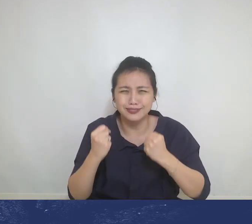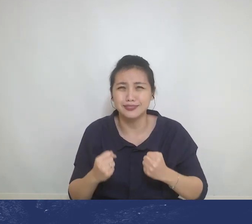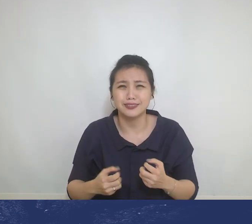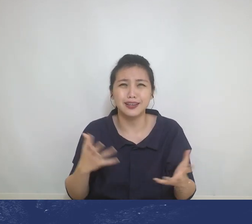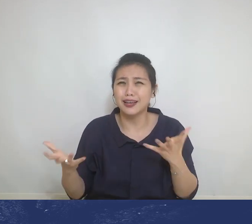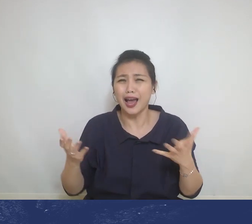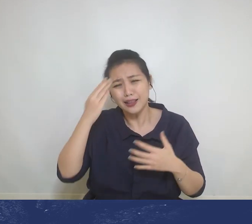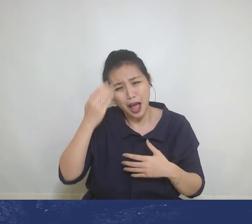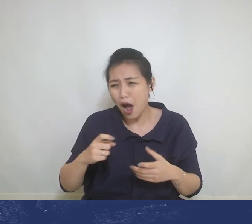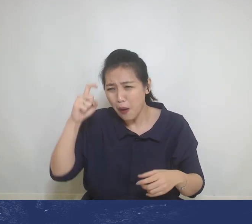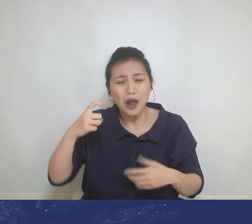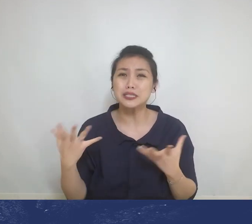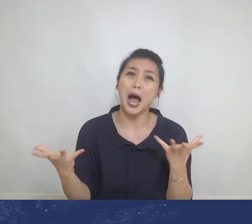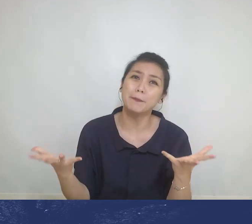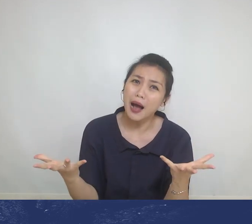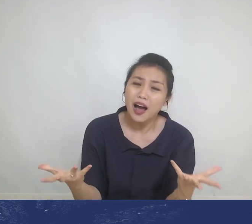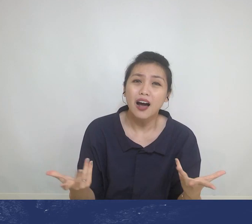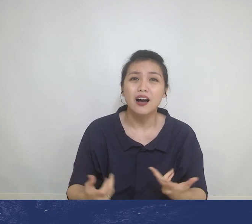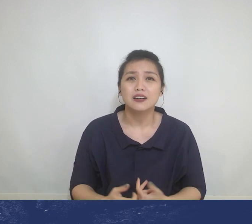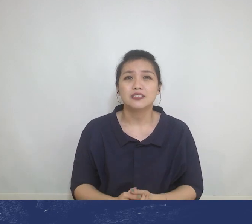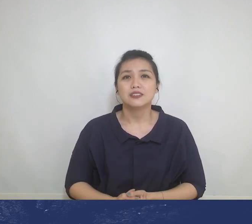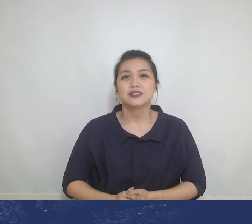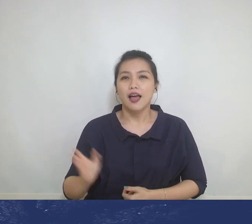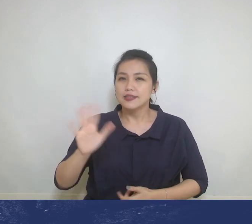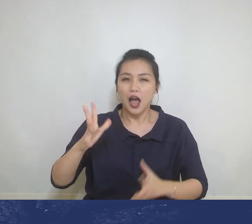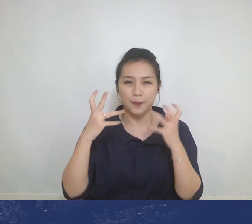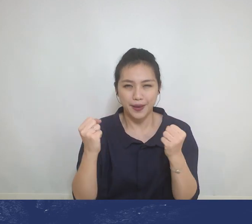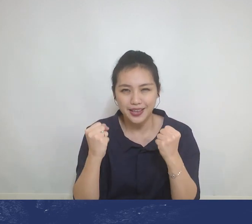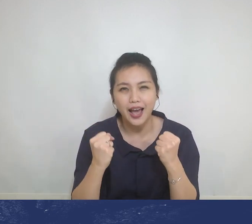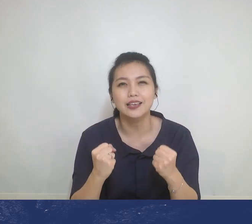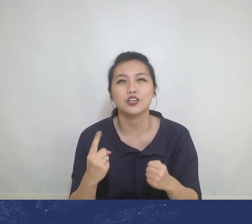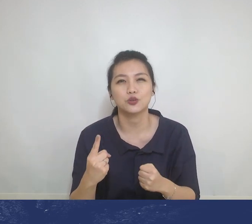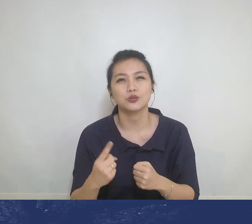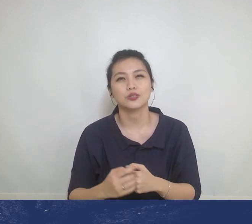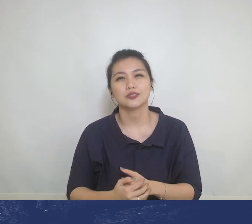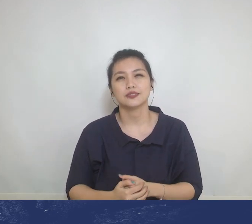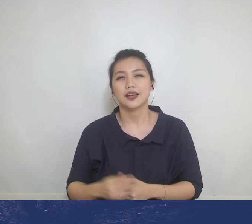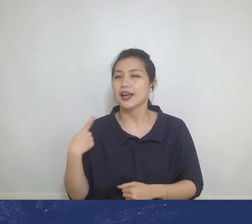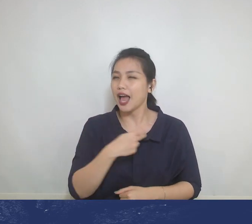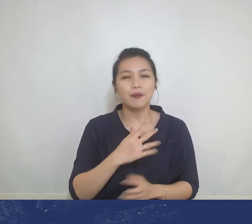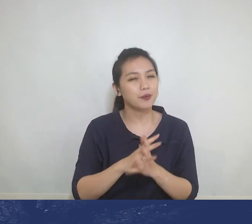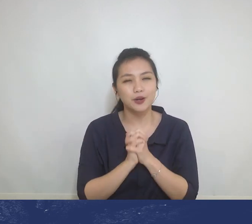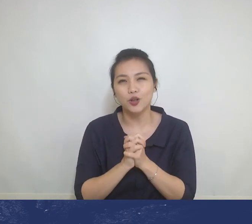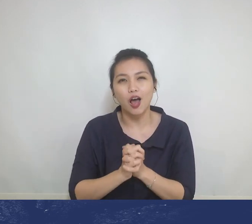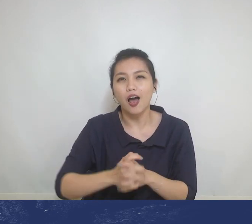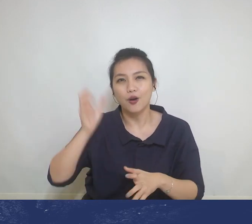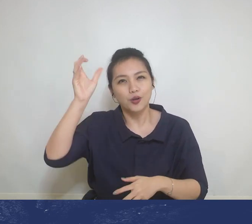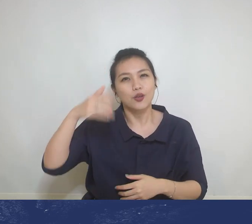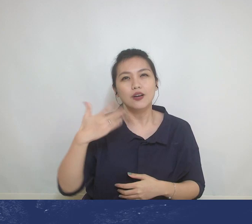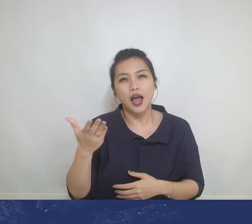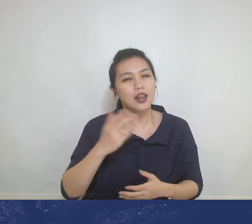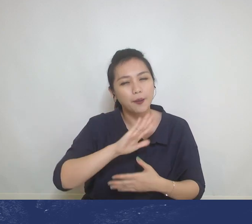kayaknya jadi gak tahu mesti ngapain di dalam hidup ini. Jangan pegangi terpelecok Anda. Kami berdoa untuk kalian yang